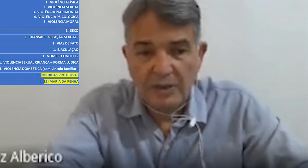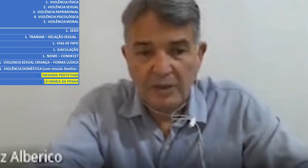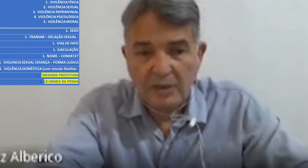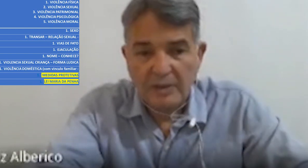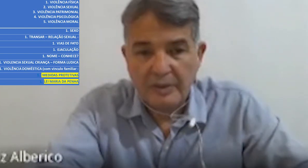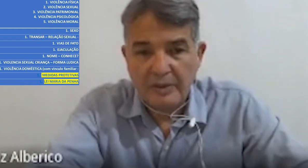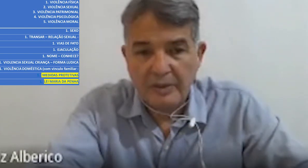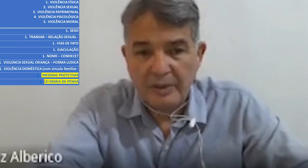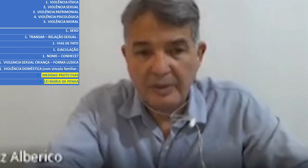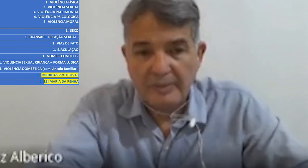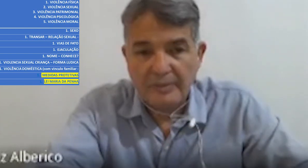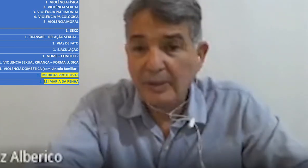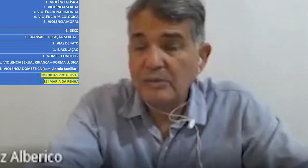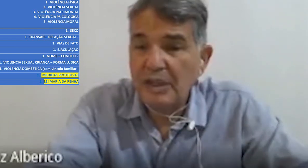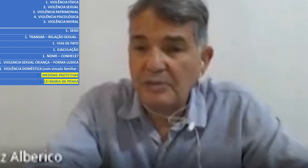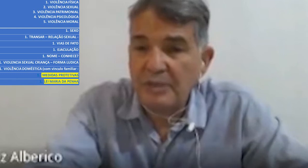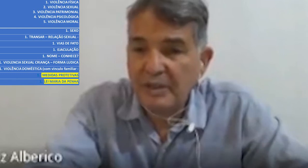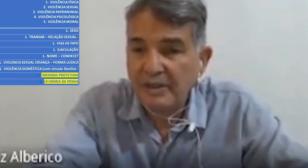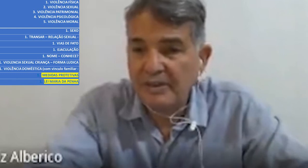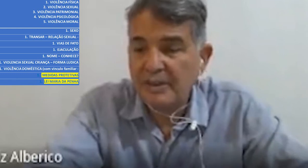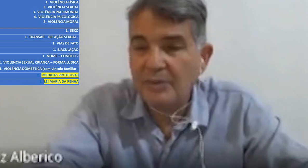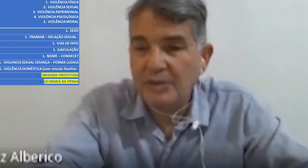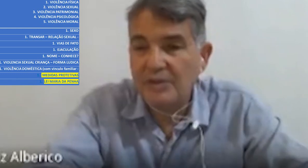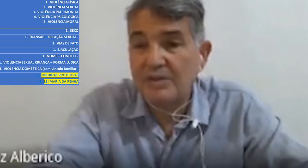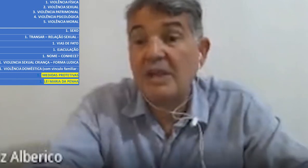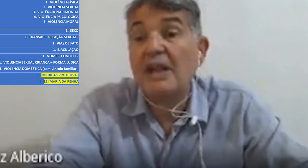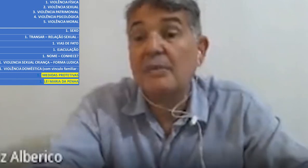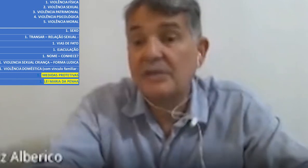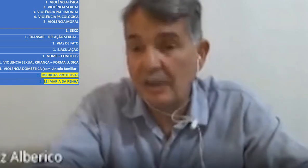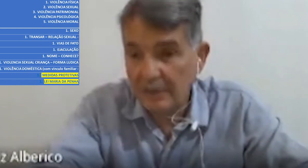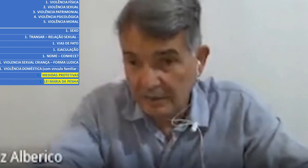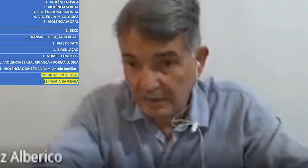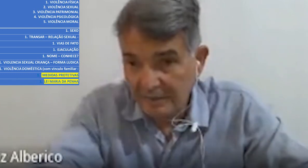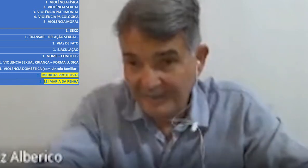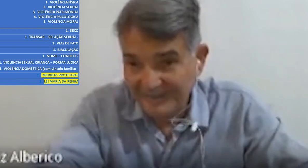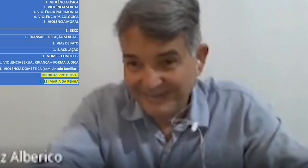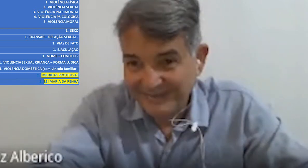de perguntar a uma criança que muitas vezes nem Libras sabe